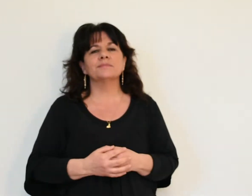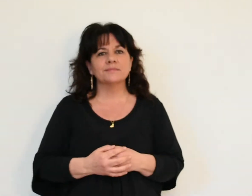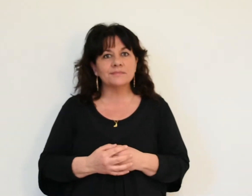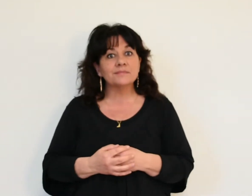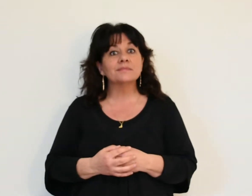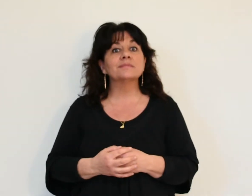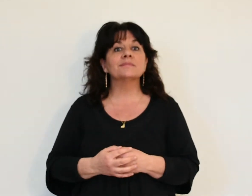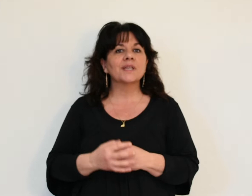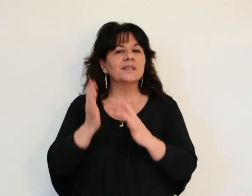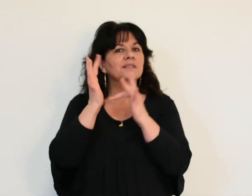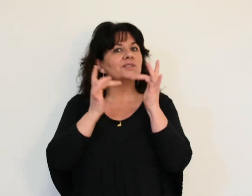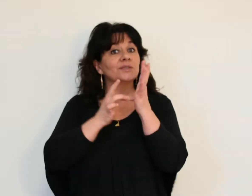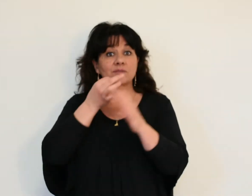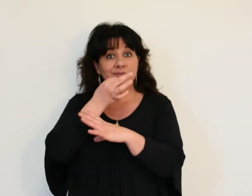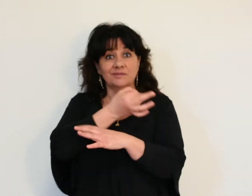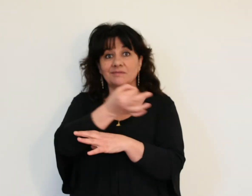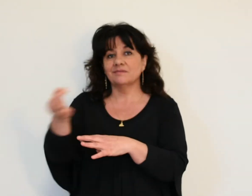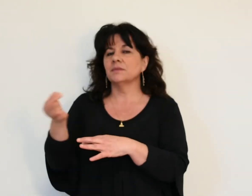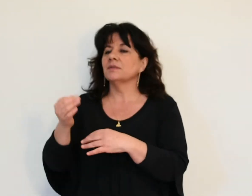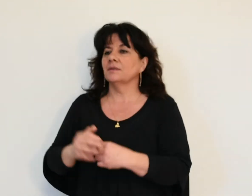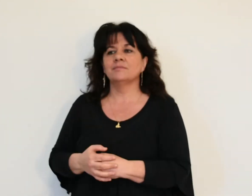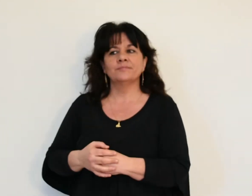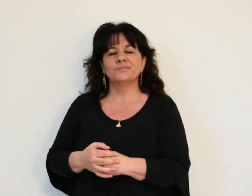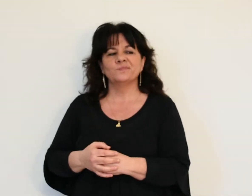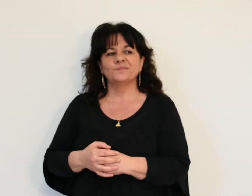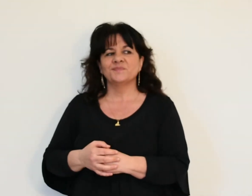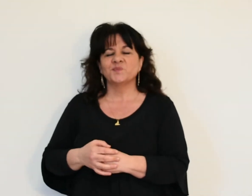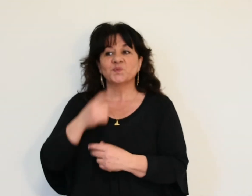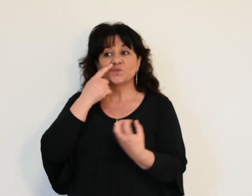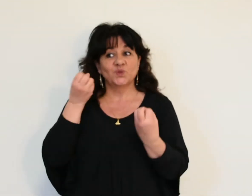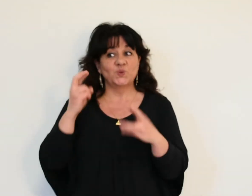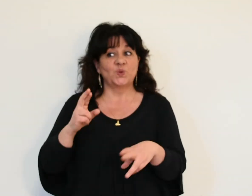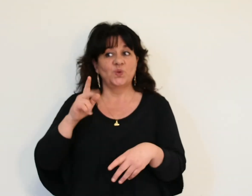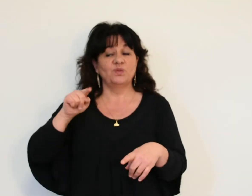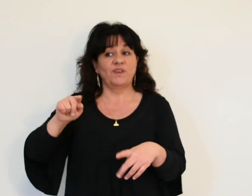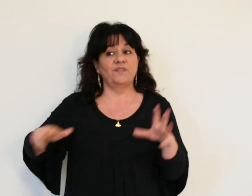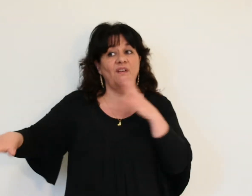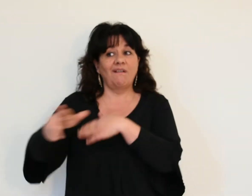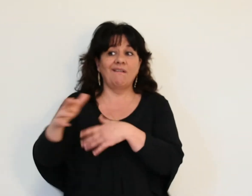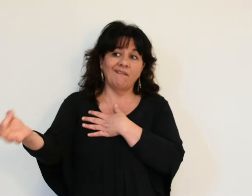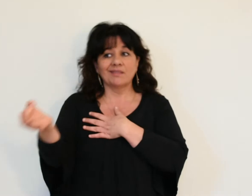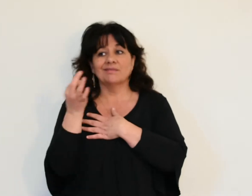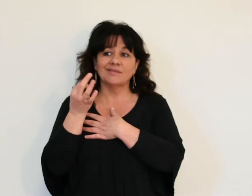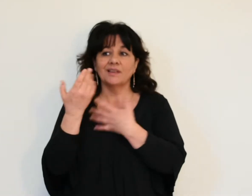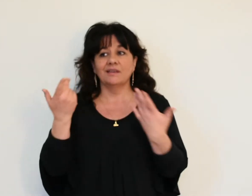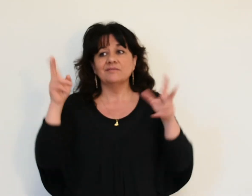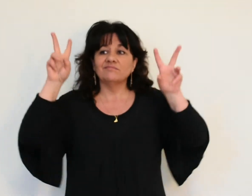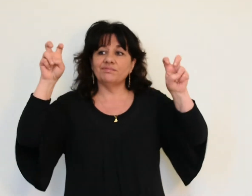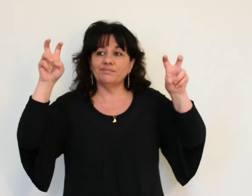Mais il leur dit : « Sûrement, vous allez me citer le dicton : Médecin,